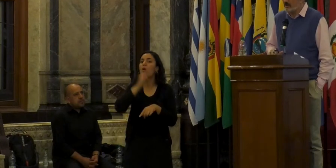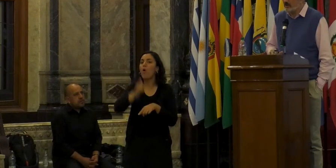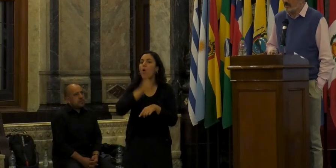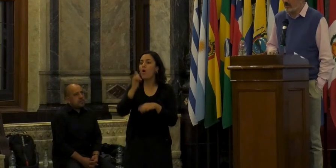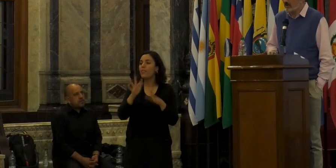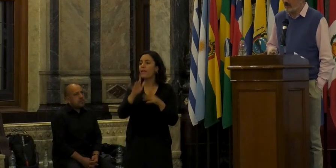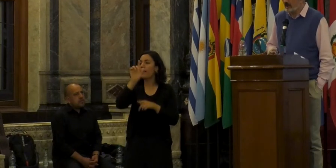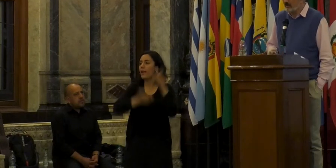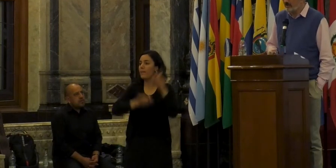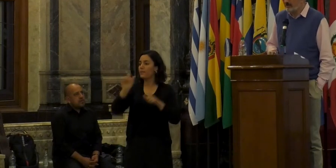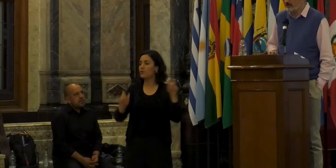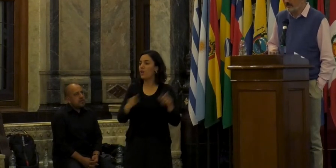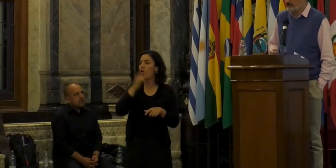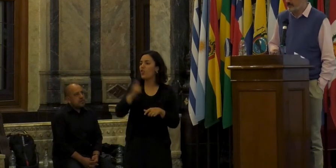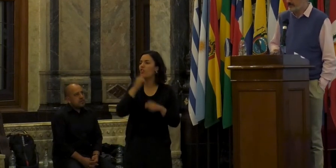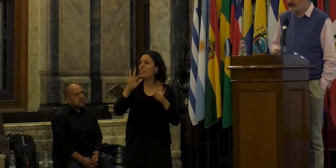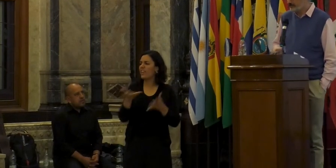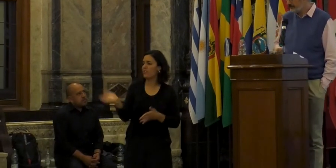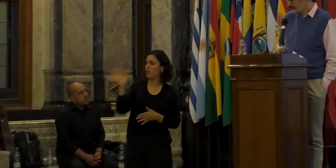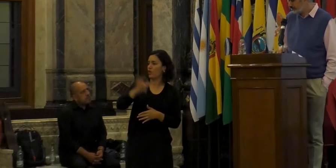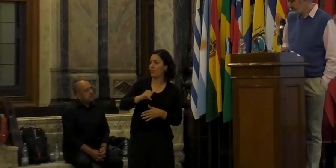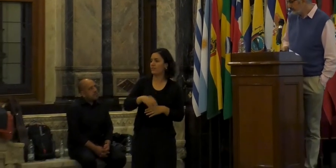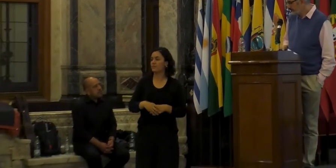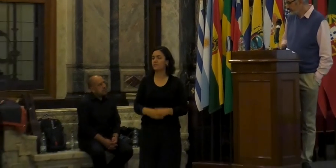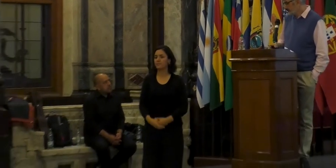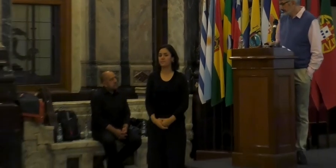gente sobre sus espacios cotidianos.